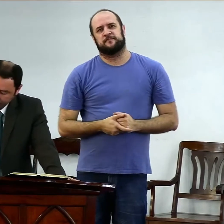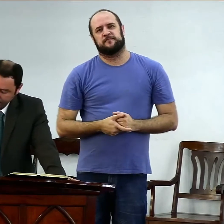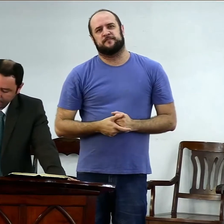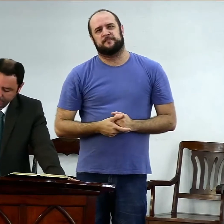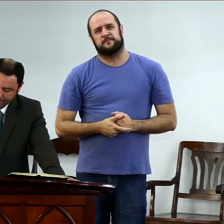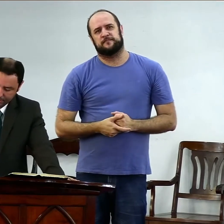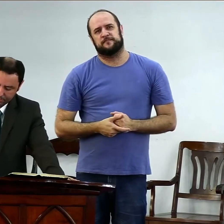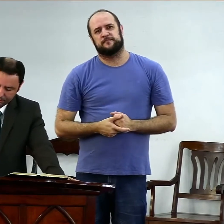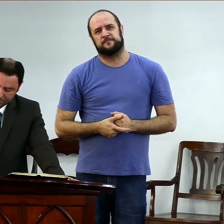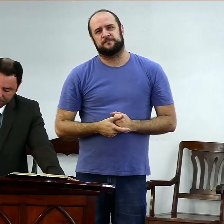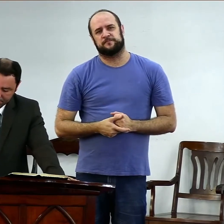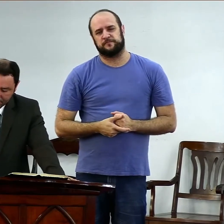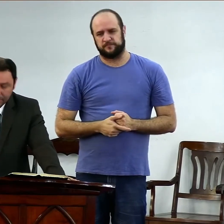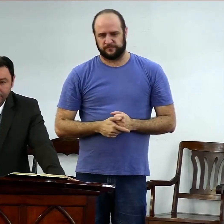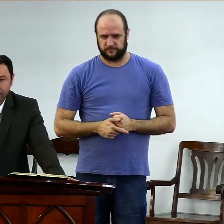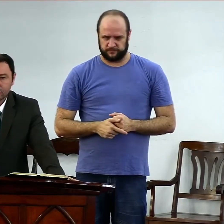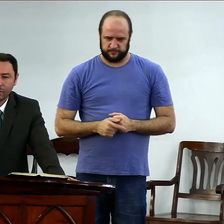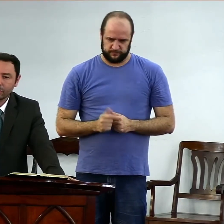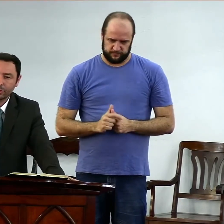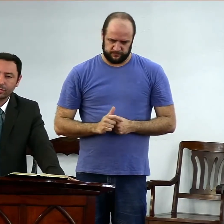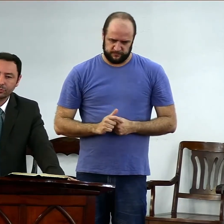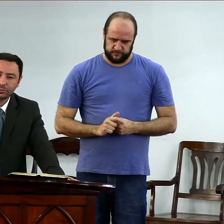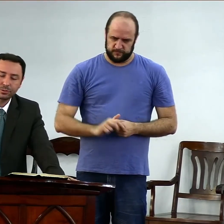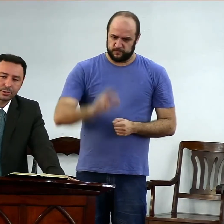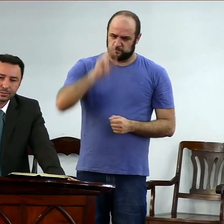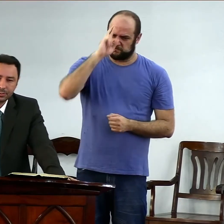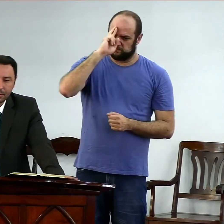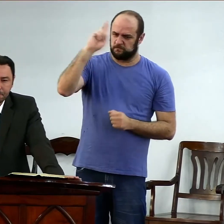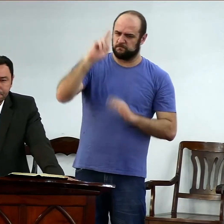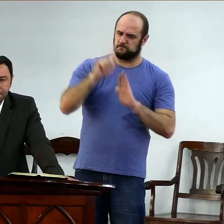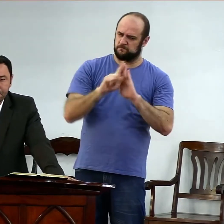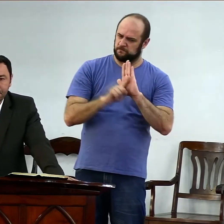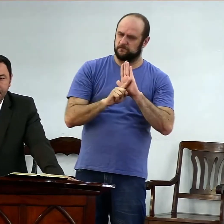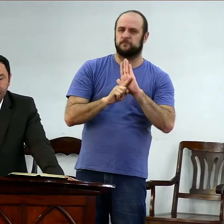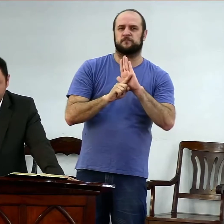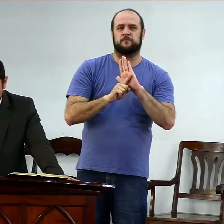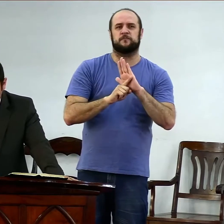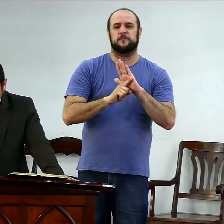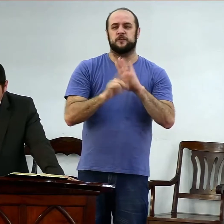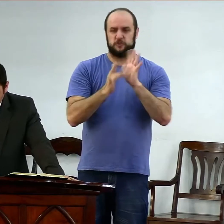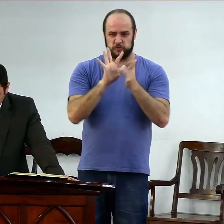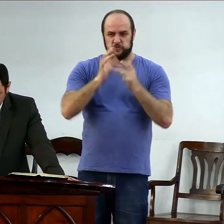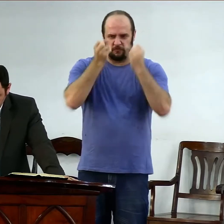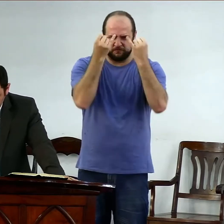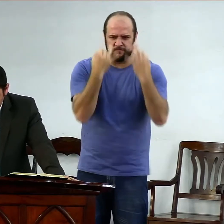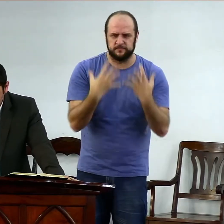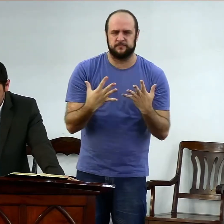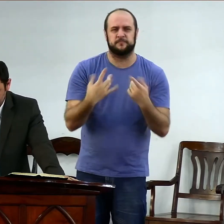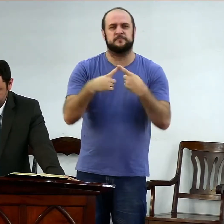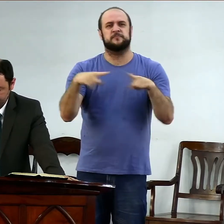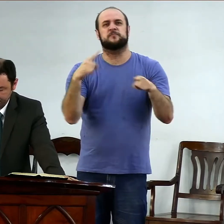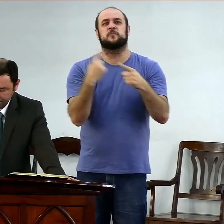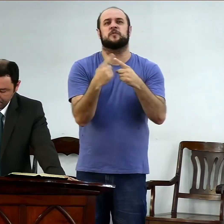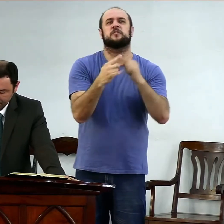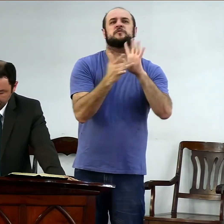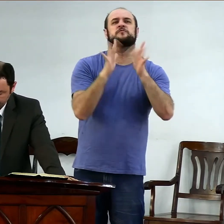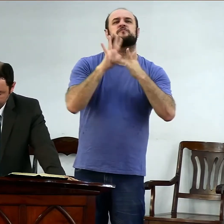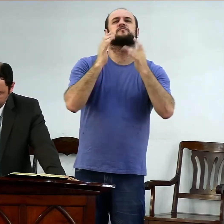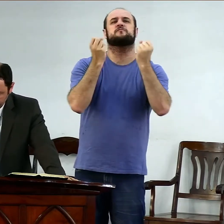Isso é importante, queridos. E isso é o que Jesus diz. Mas por que Jesus diz isso?